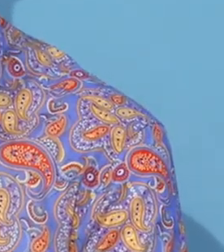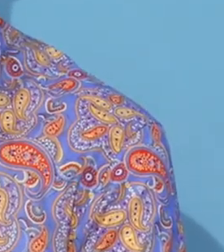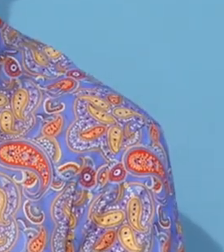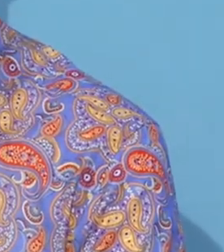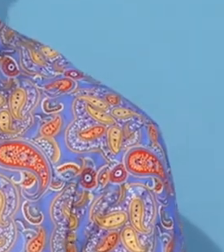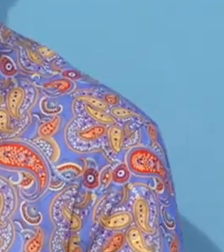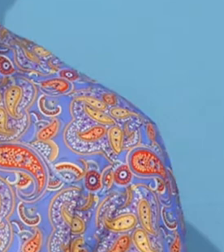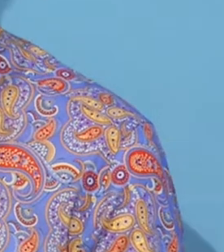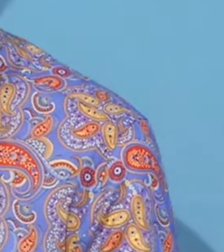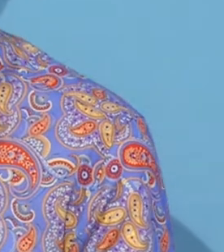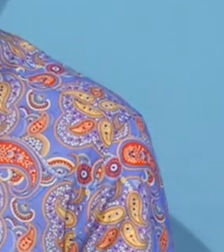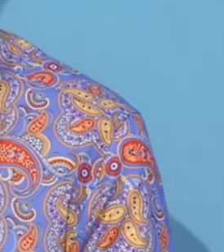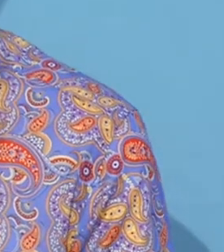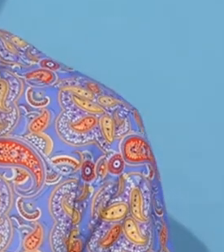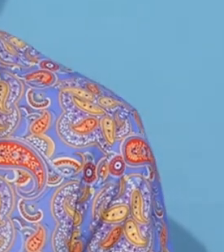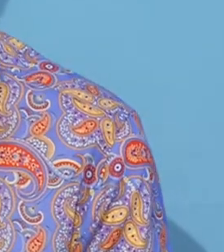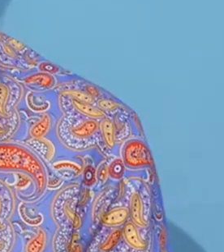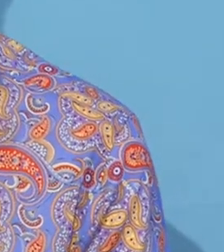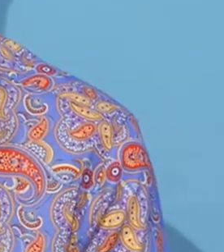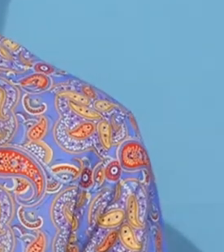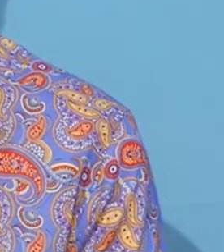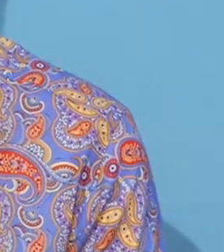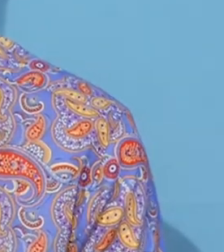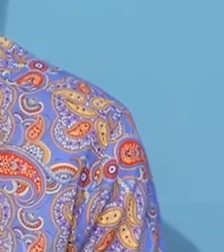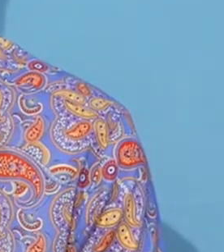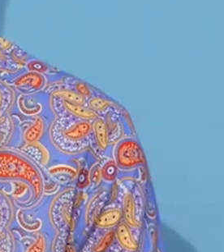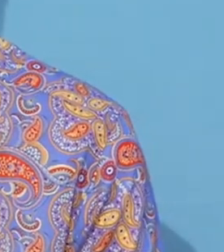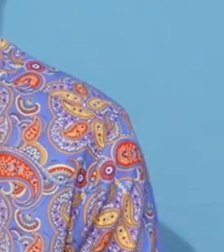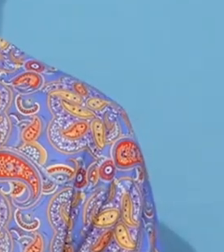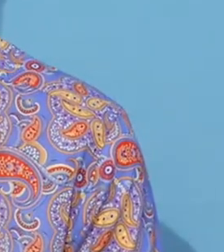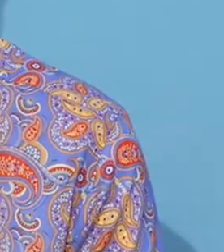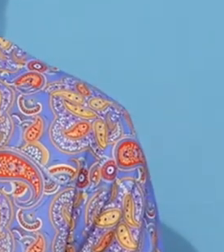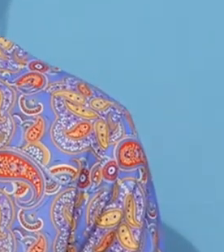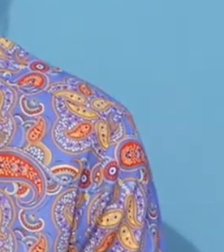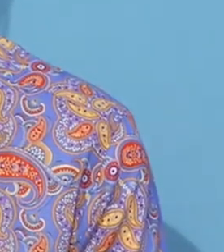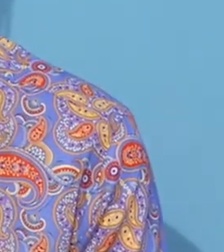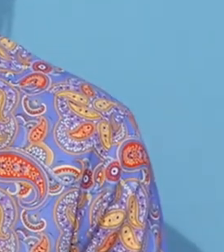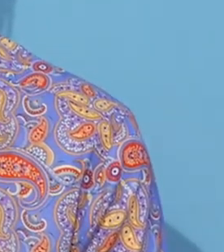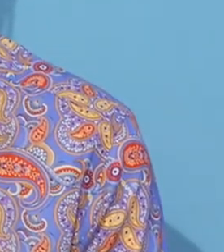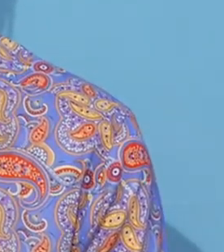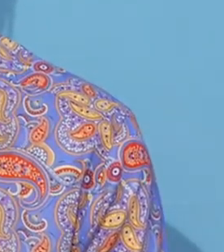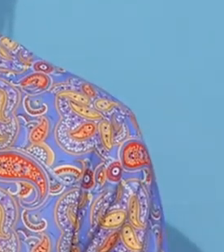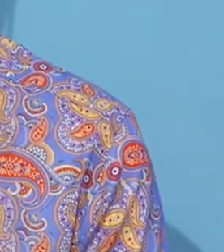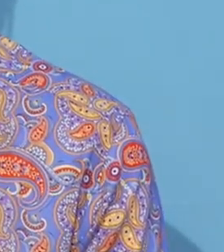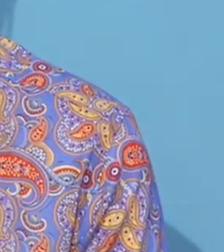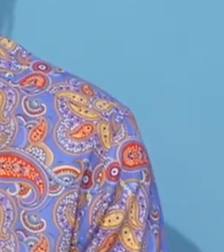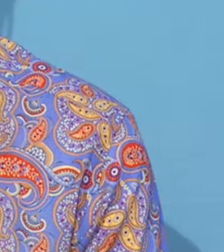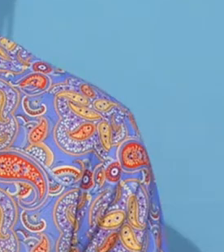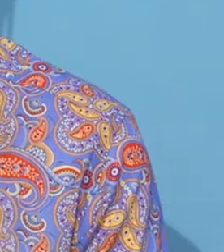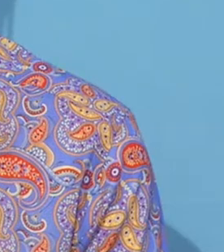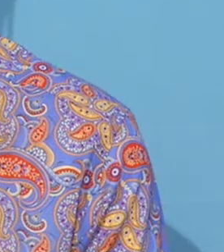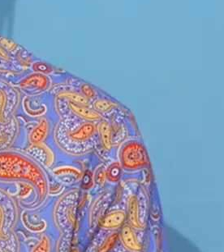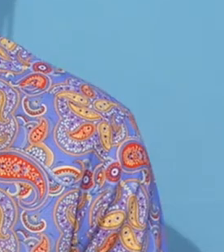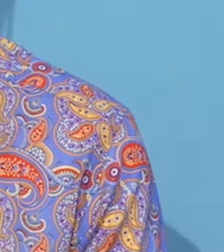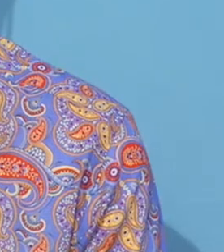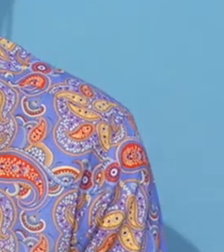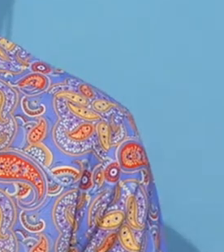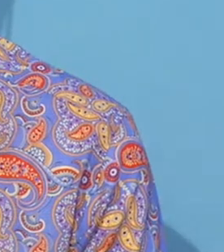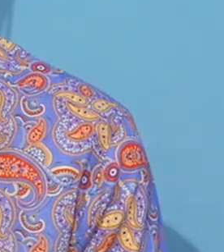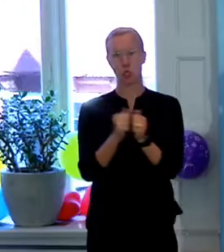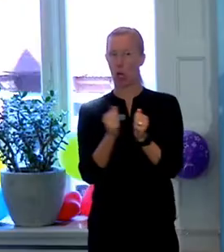för sent till skolan, om de aldrig kan gå på toaletten. Alltså alla de här väldigt konkreta, rätt basala